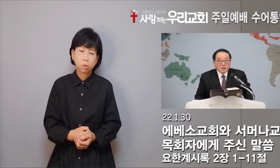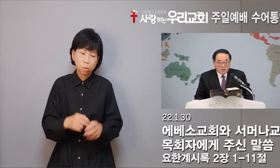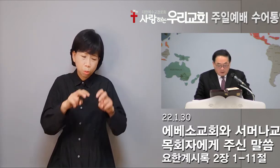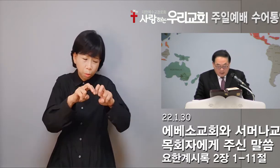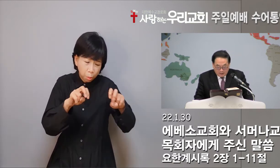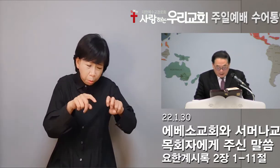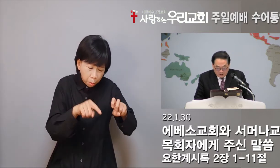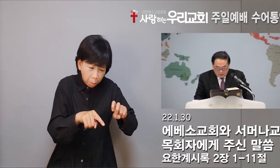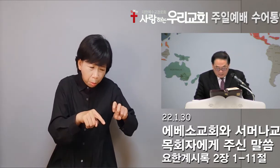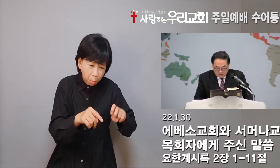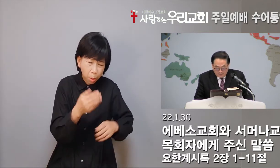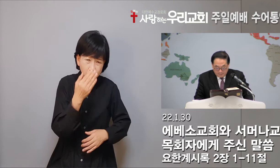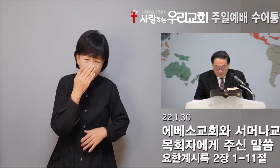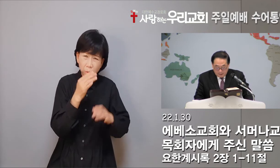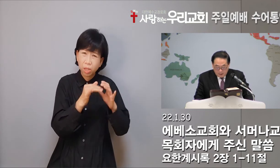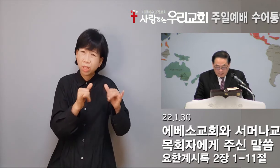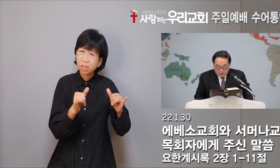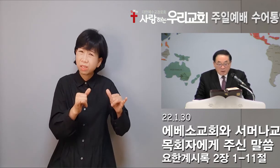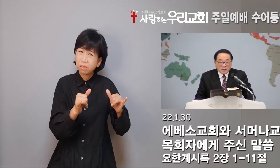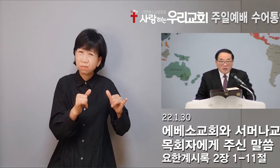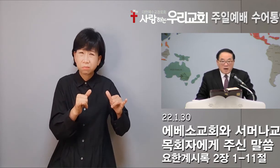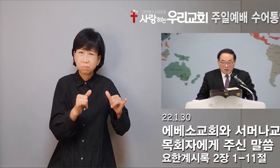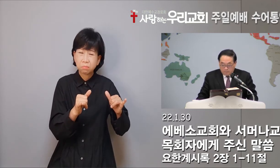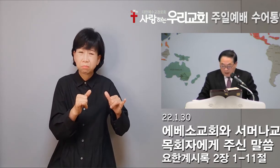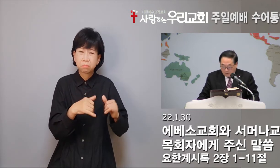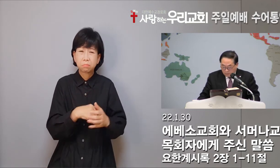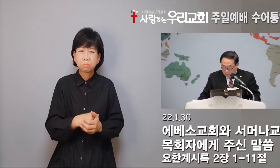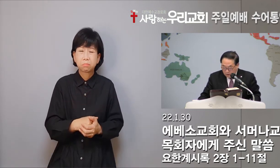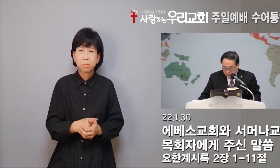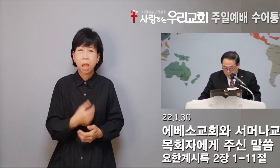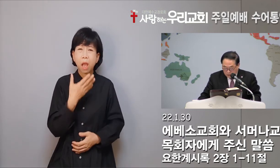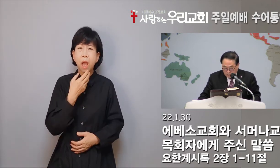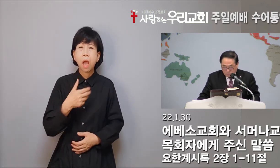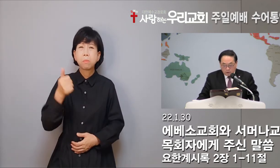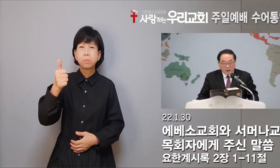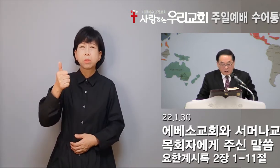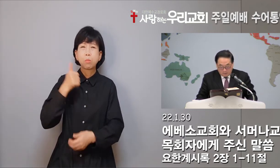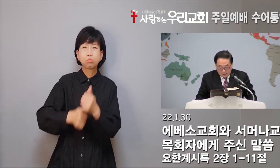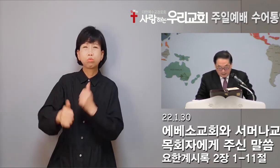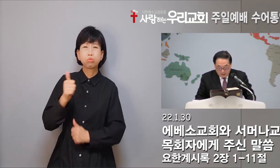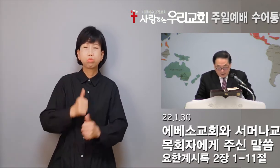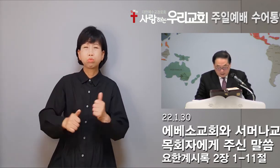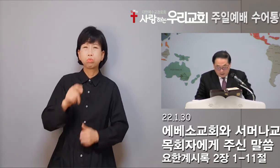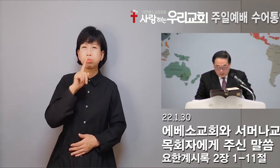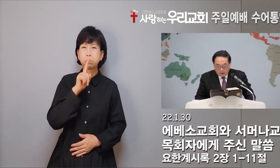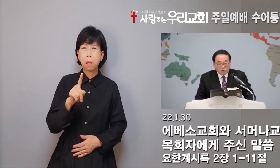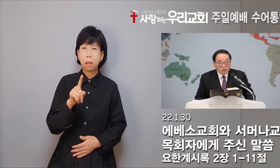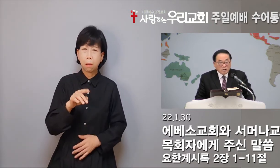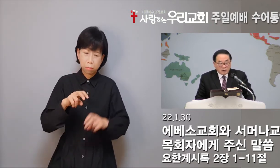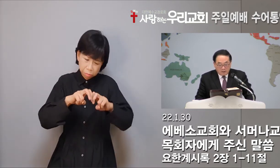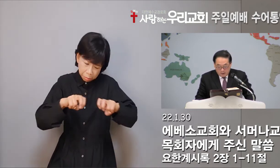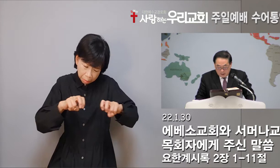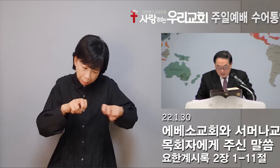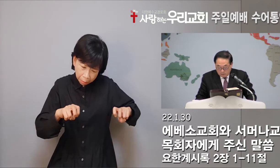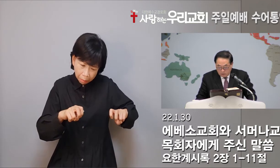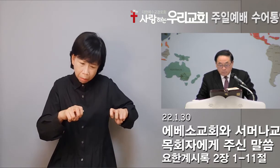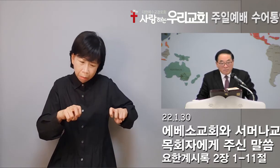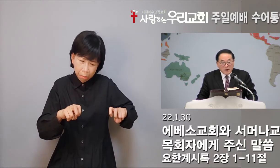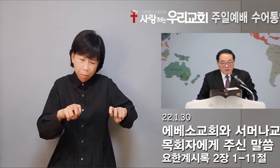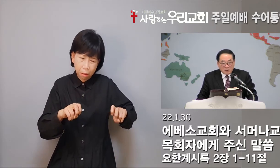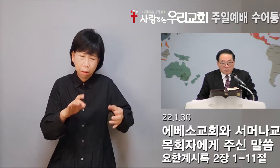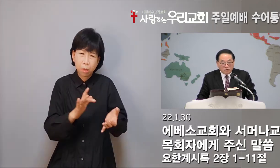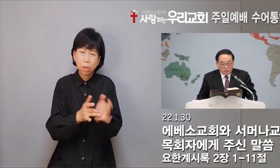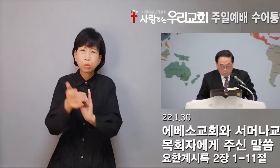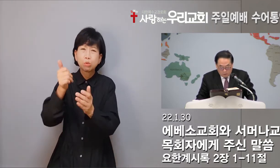실상은 그렇지 않다는 것입니다. 그들은 자기 아브라함의 후손이라고 주장했지만 진정한 유대인들은